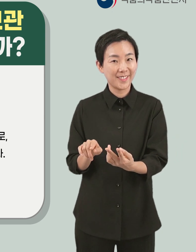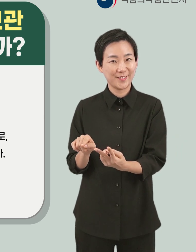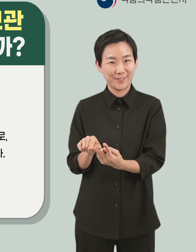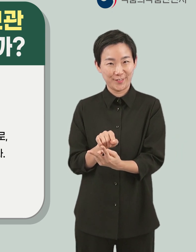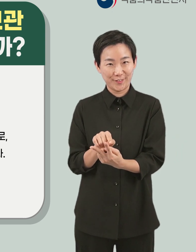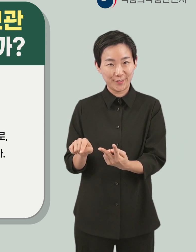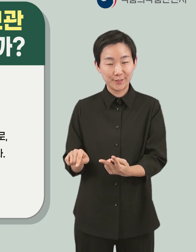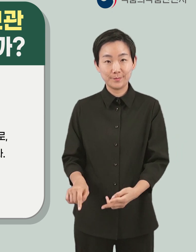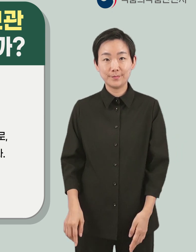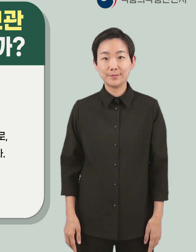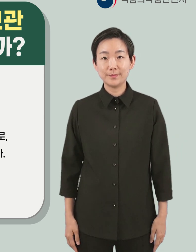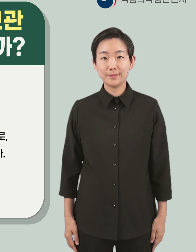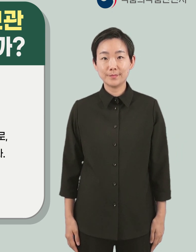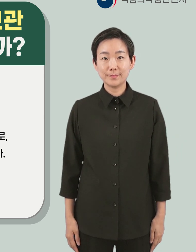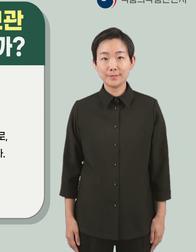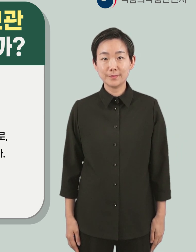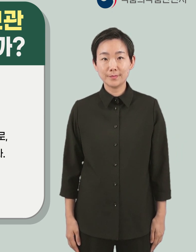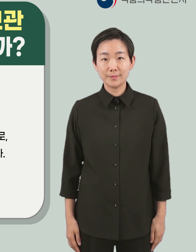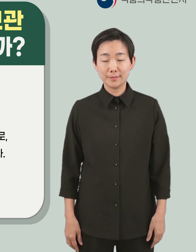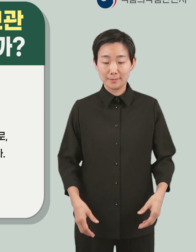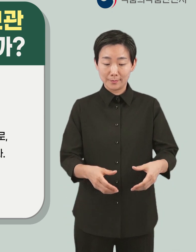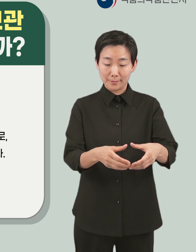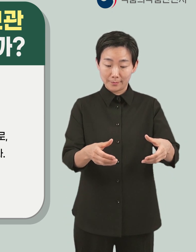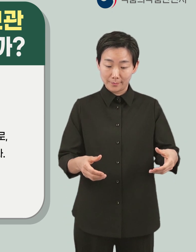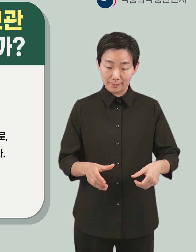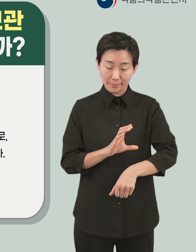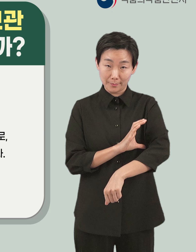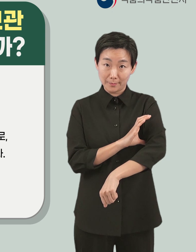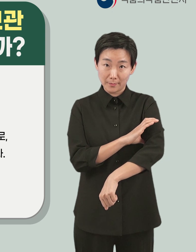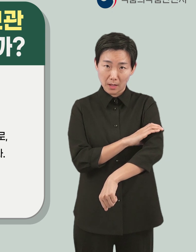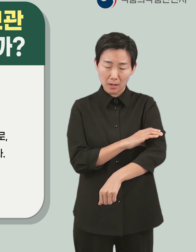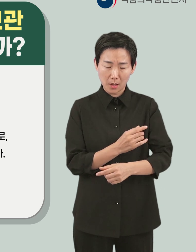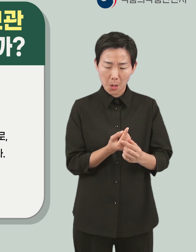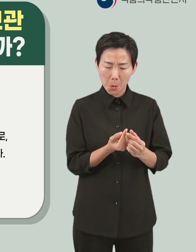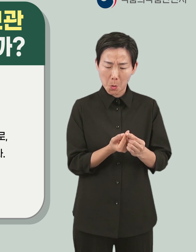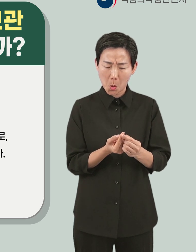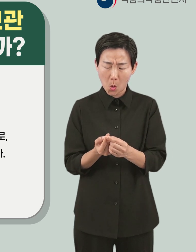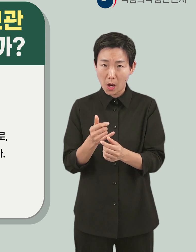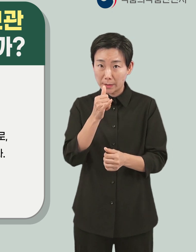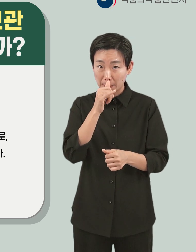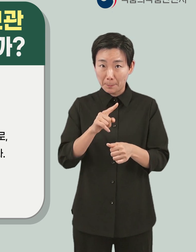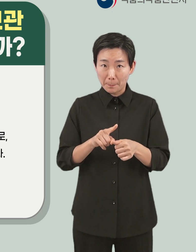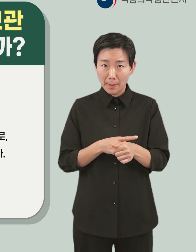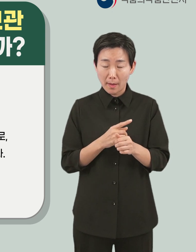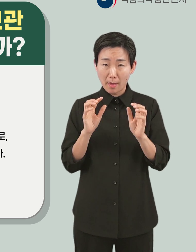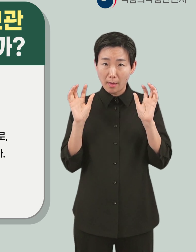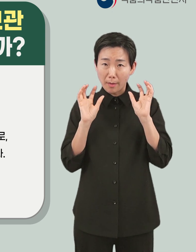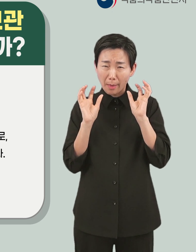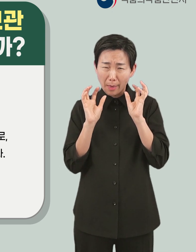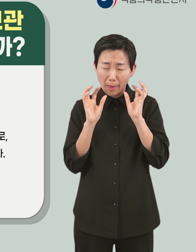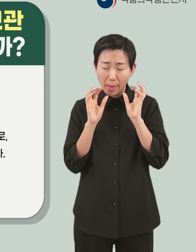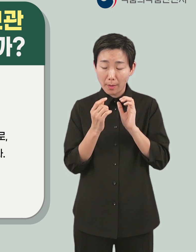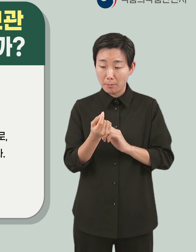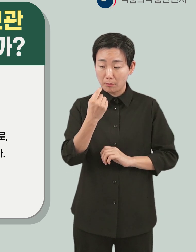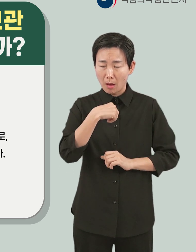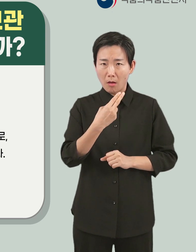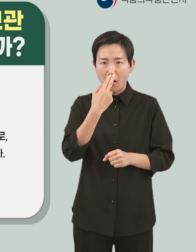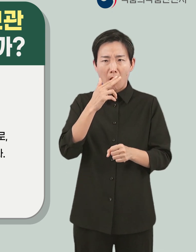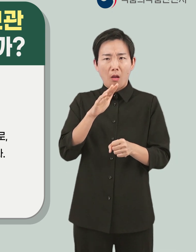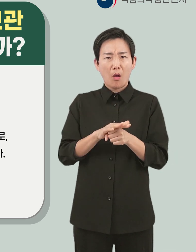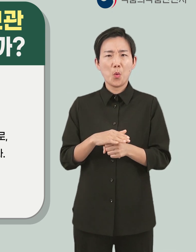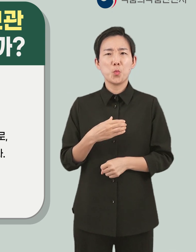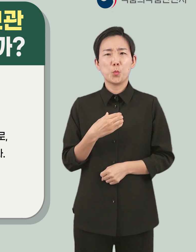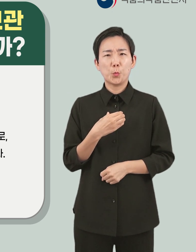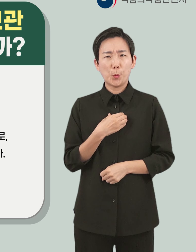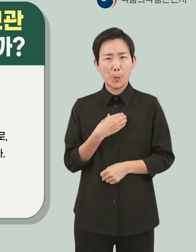질식 위험을 유발할 수 있는 작은 부품이 포함되어 있으므로 반드시 영유아와 어린이의 손이 닿지 않는 곳에 보관합니다.